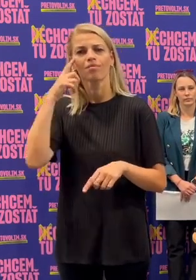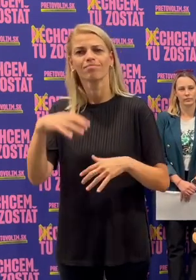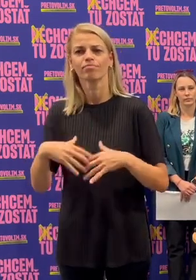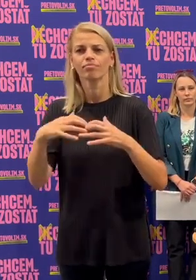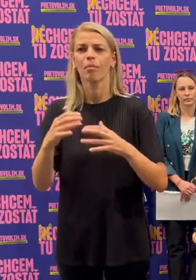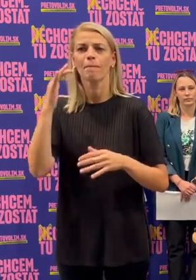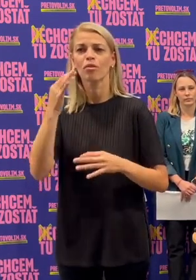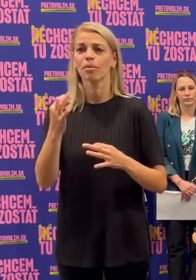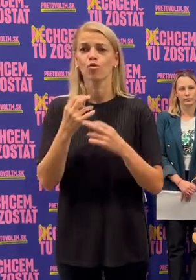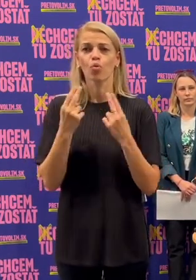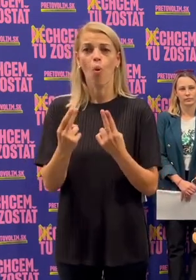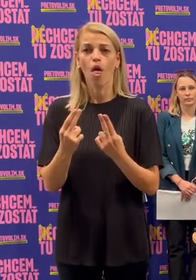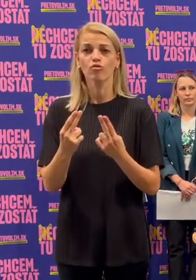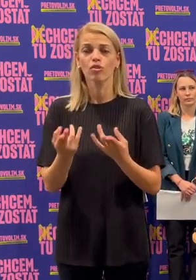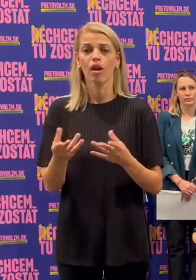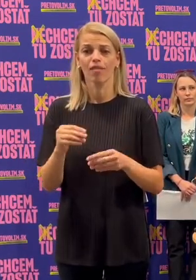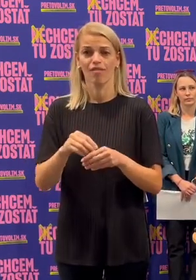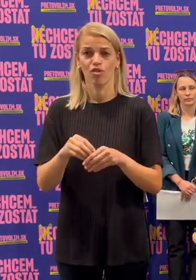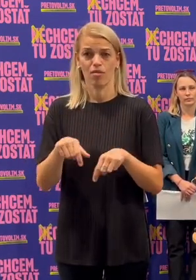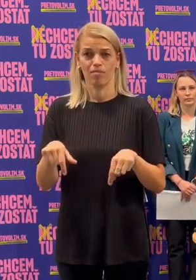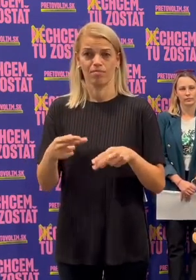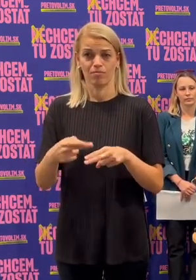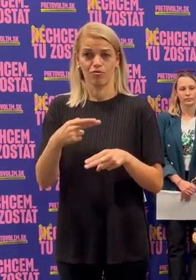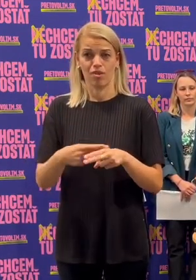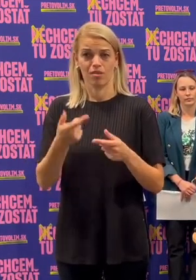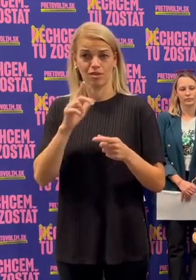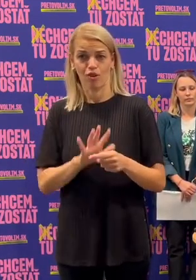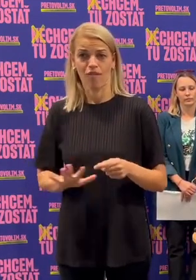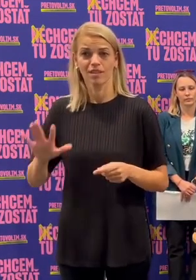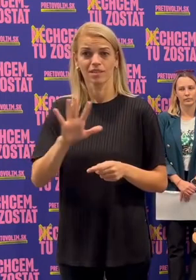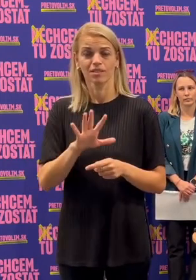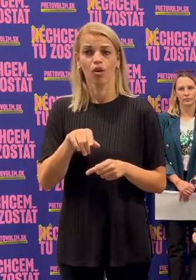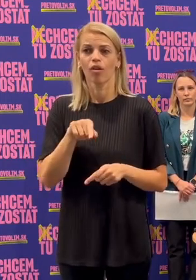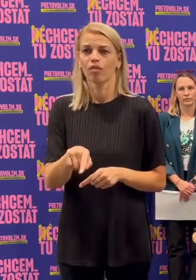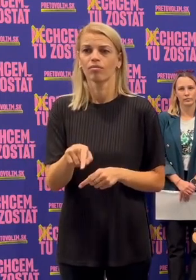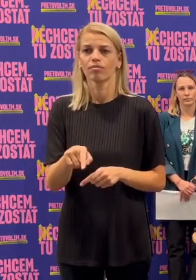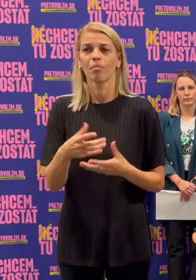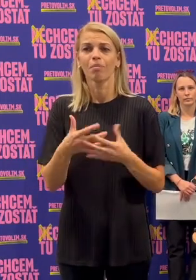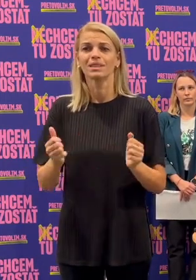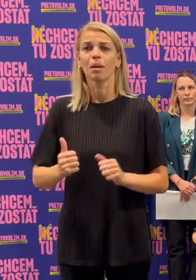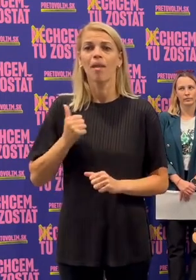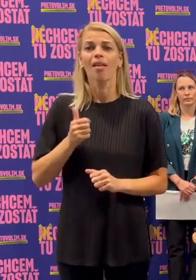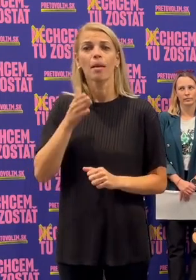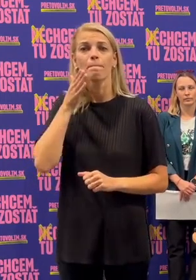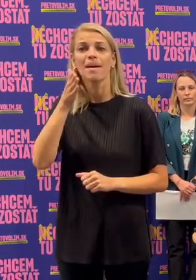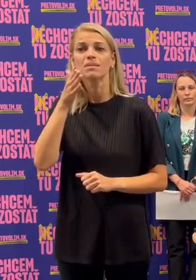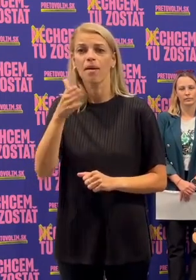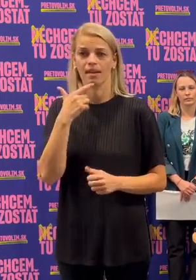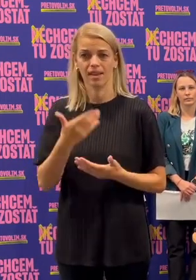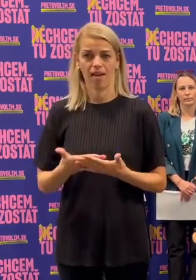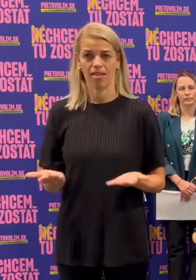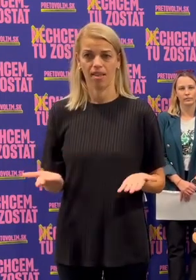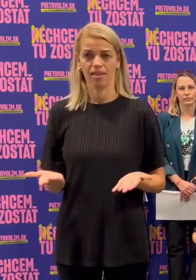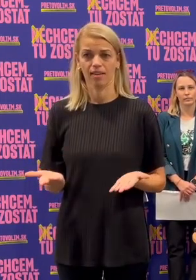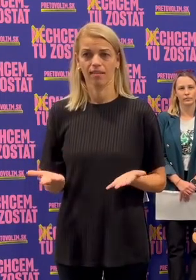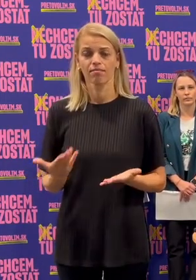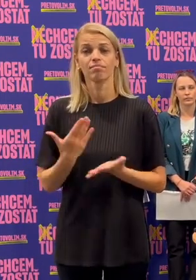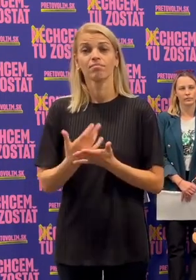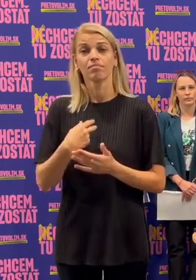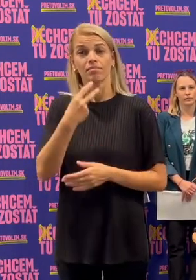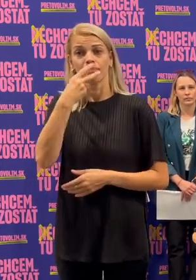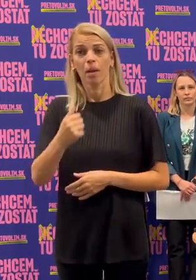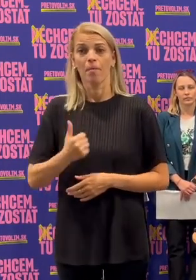je to dôležité, je v tom, že táto krajina je jednoducho krajina, ktorá bez mladých nemá perspektívnu budúcnosť. A ak sa pozeráme na to, že